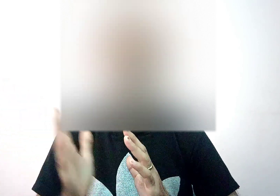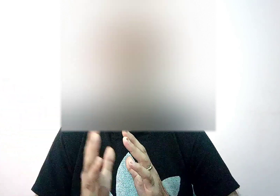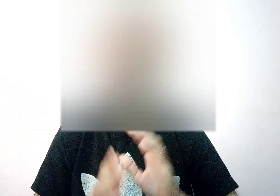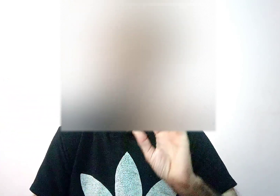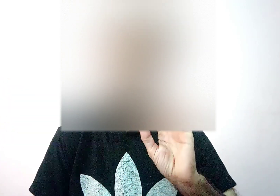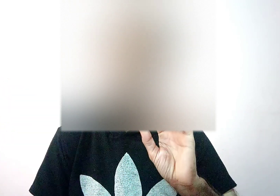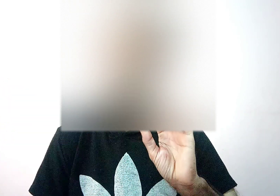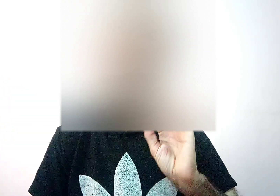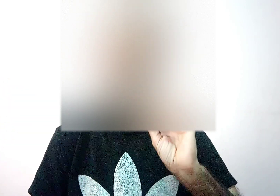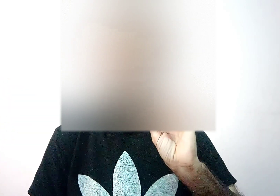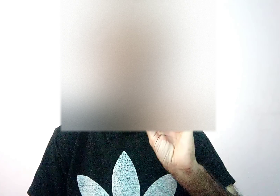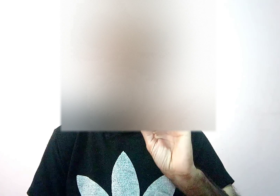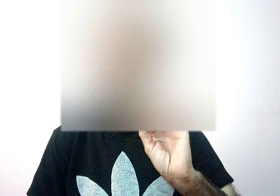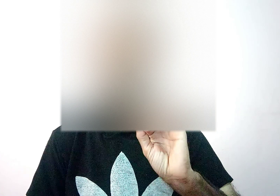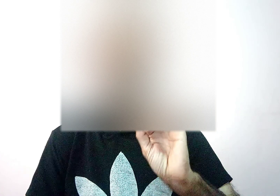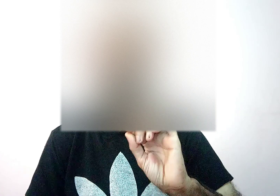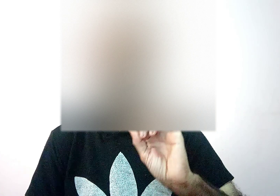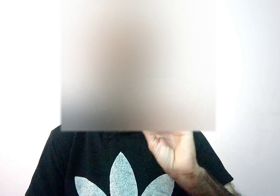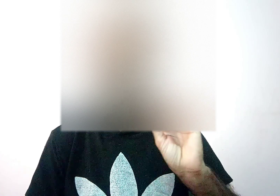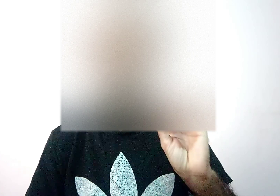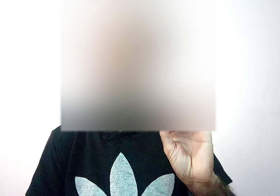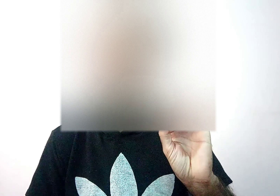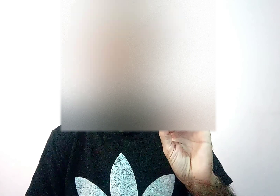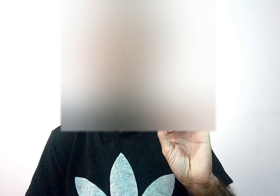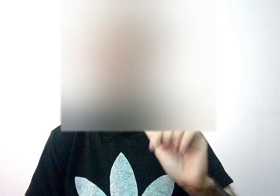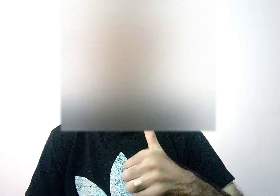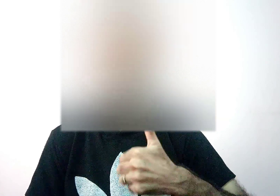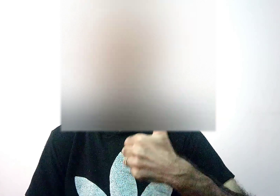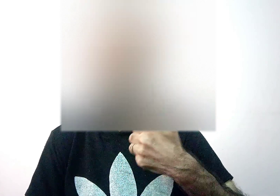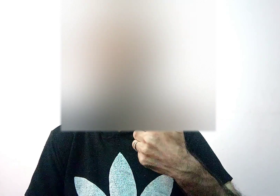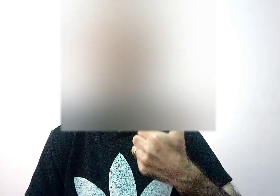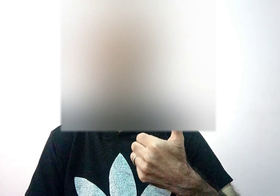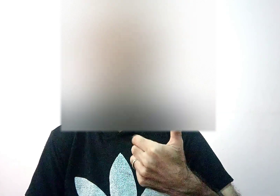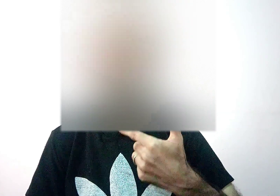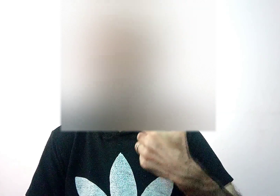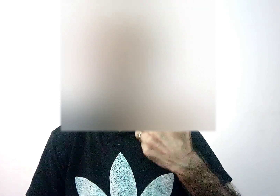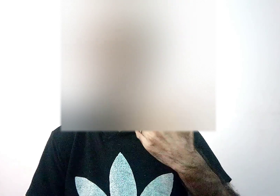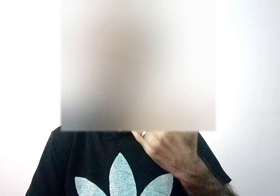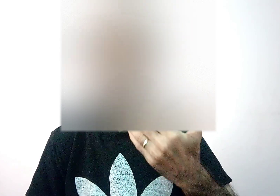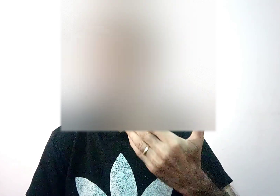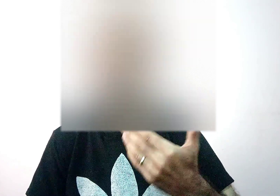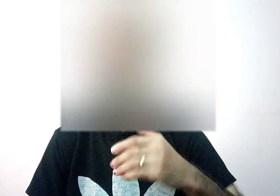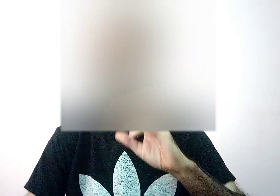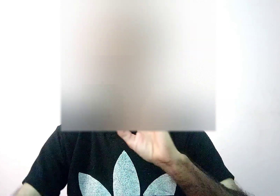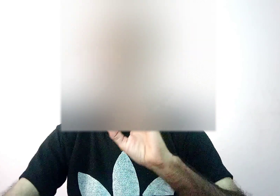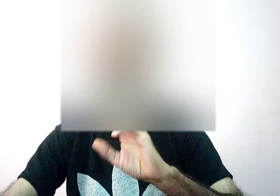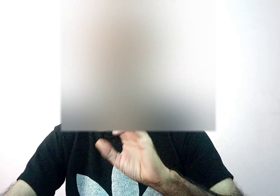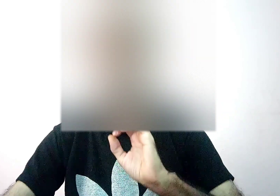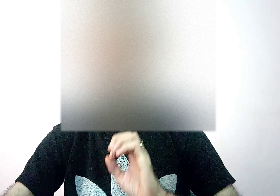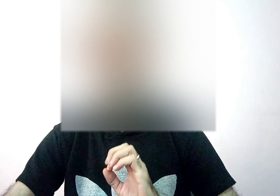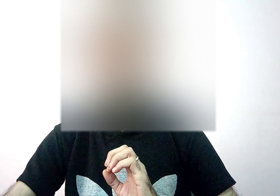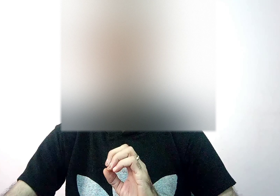لا، سد النهضة اتملى في المرحلة الأولى، لسه في مرحلة تانية وفي مرحلة تانية وفي مرحلة تالتة،